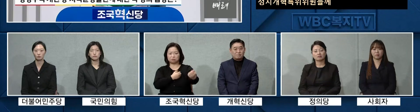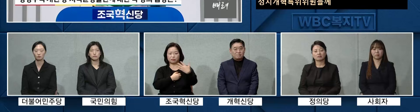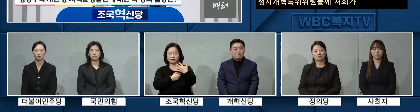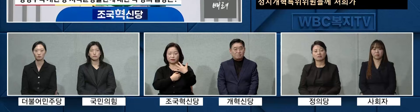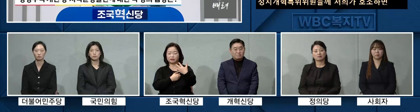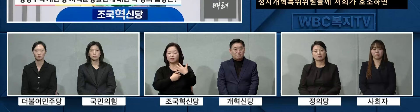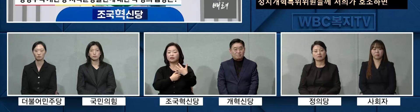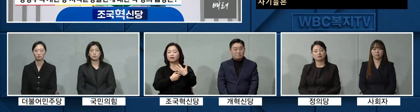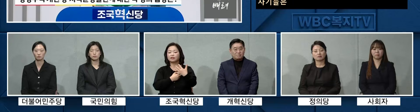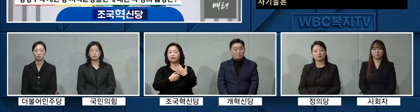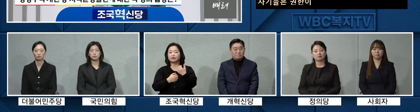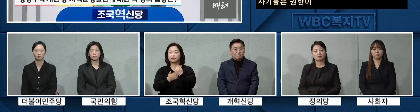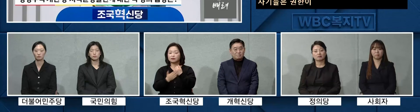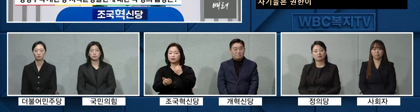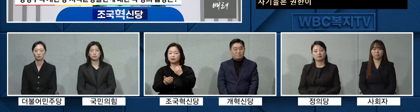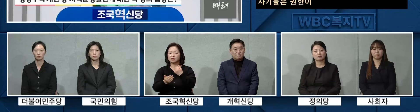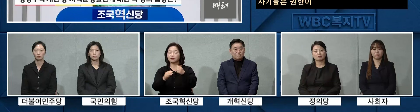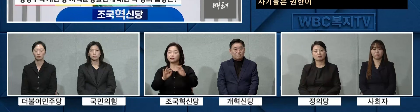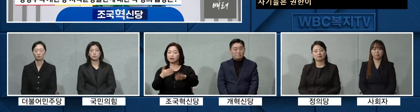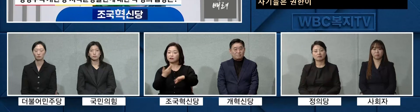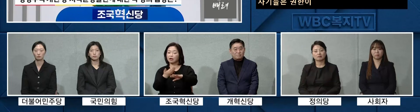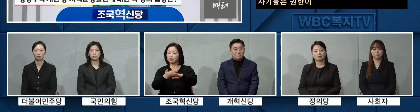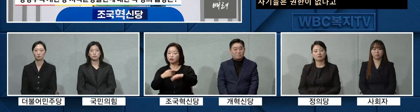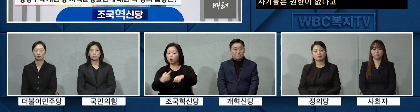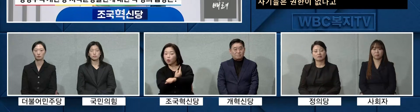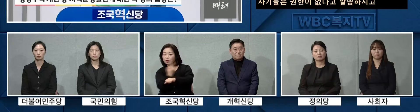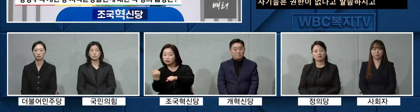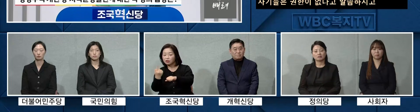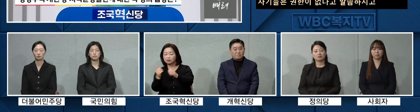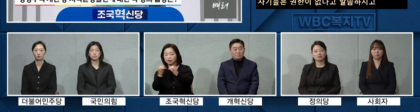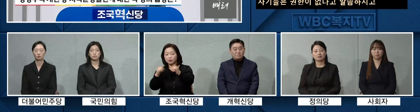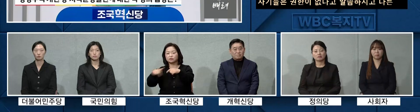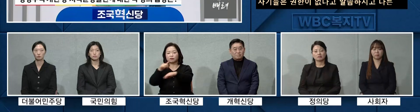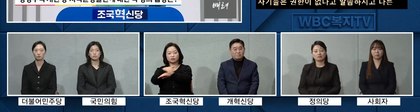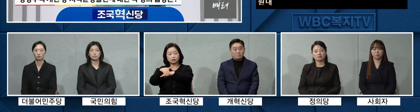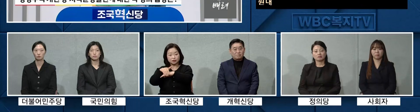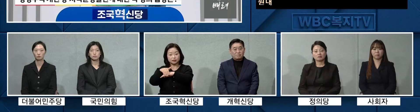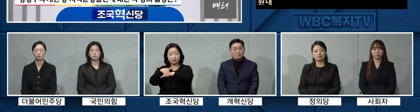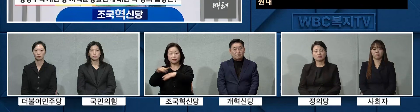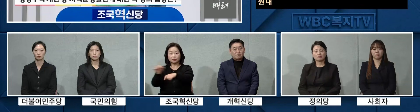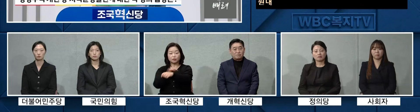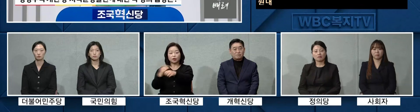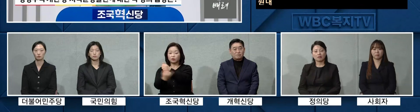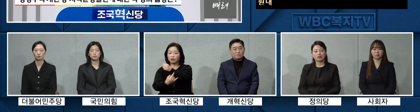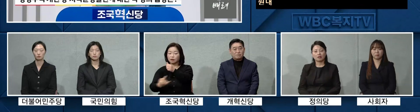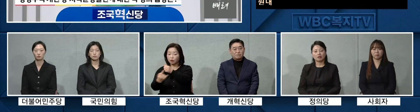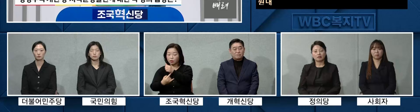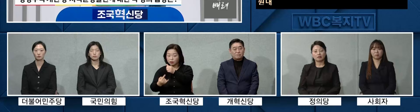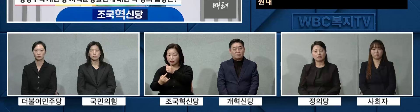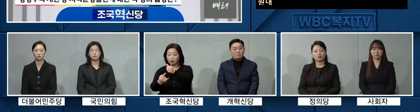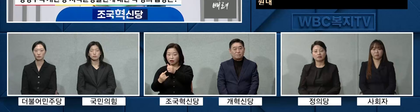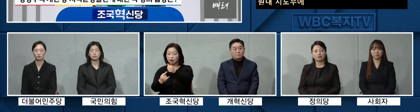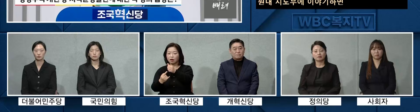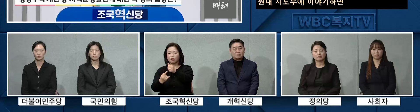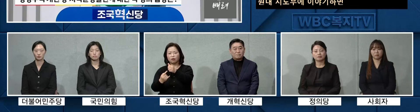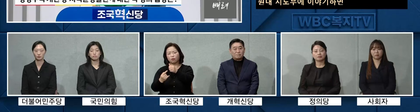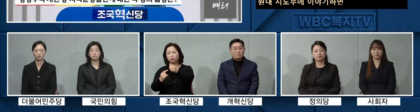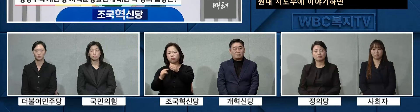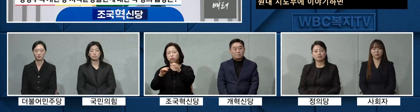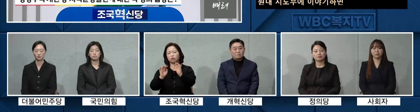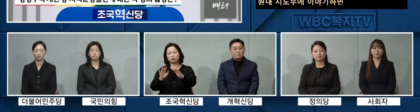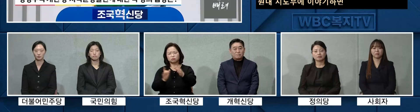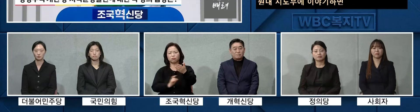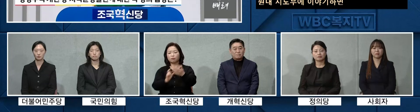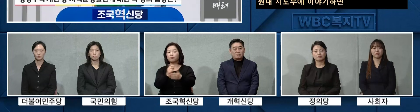하시고 또 다른 원내 지도부 얘기를 하면은 정기특위에 다 일임에 넣었다로 이렇게 반응을